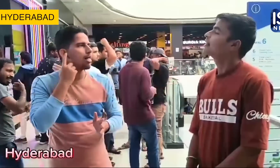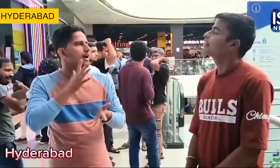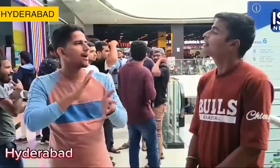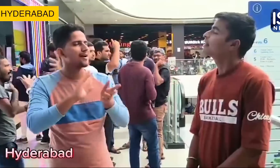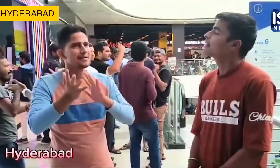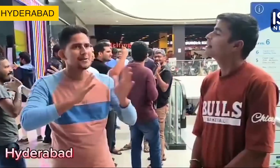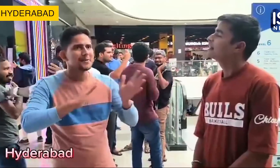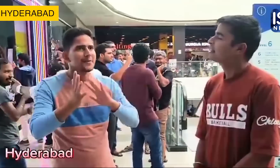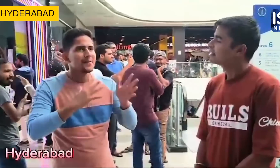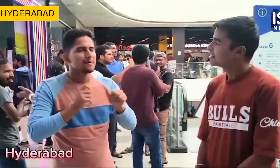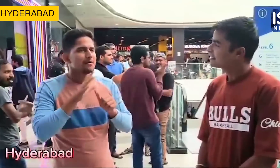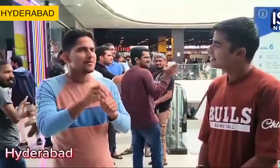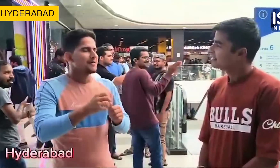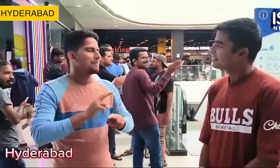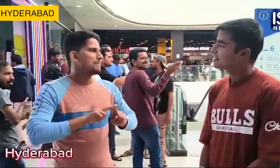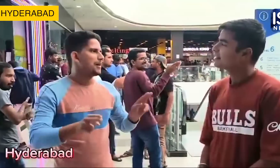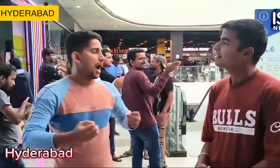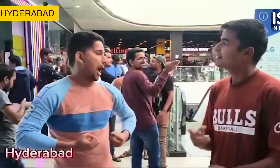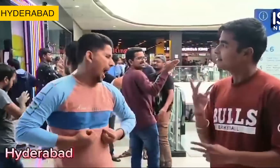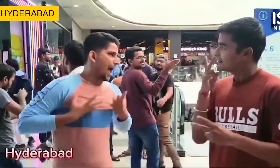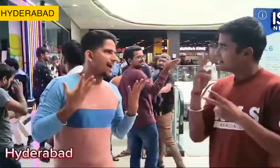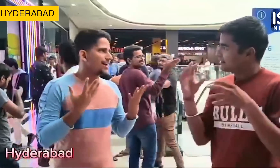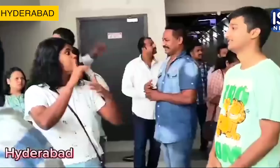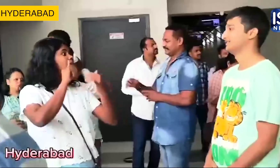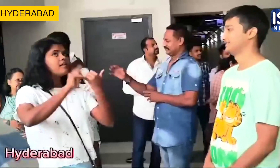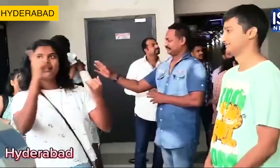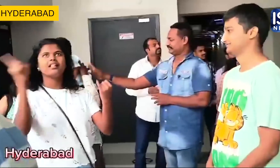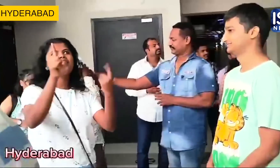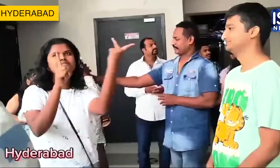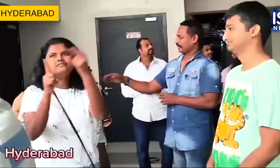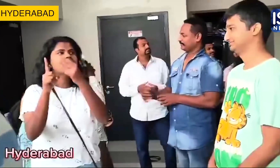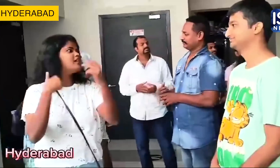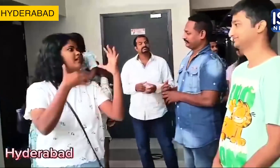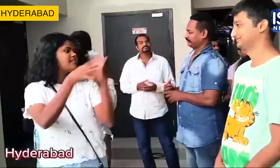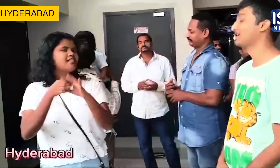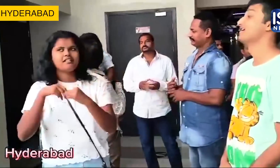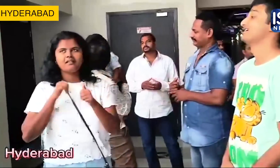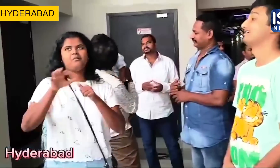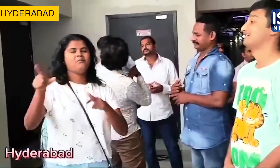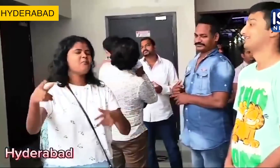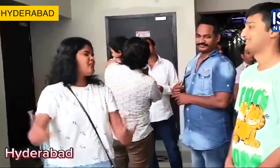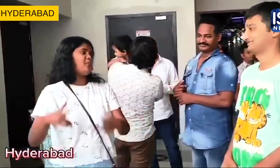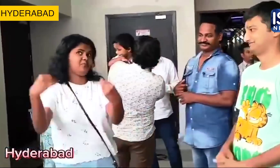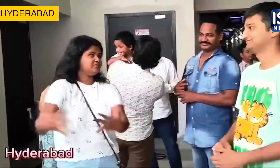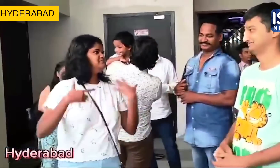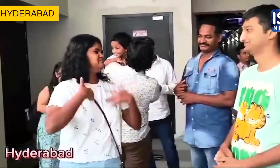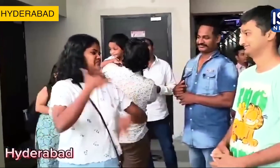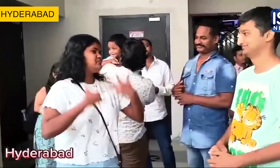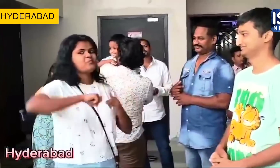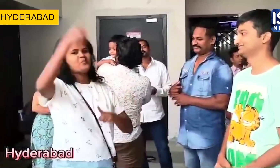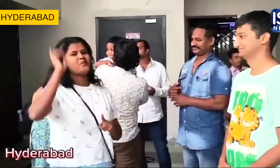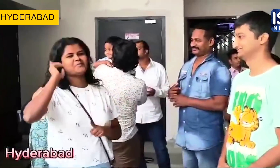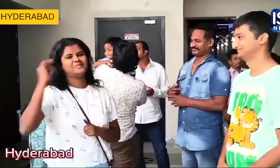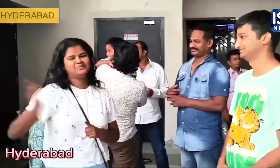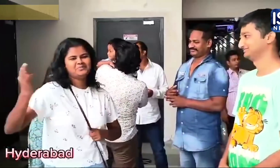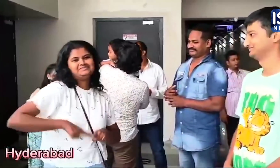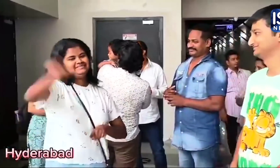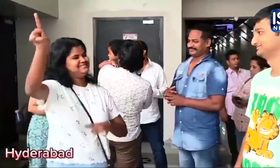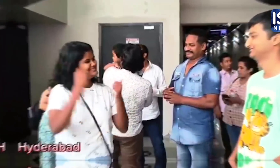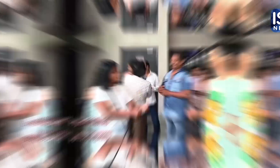मैं बोले गए डायलॉग नहीं समझ पाता था। आईएसएल तो पूरी एक्सेसिबिलिटी दे दी। मैं बहुत खुश हूँ। मैं बहुत इंस्पायर हुई मूवी के साथ। बहुत एक्साइटिंग था। फ्यूचर